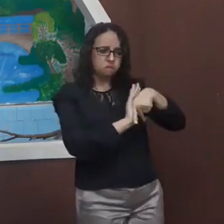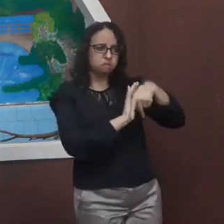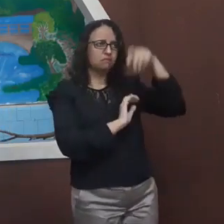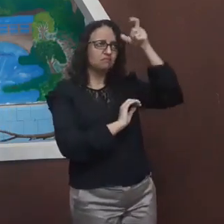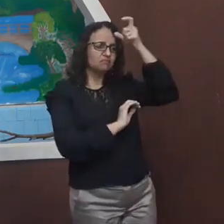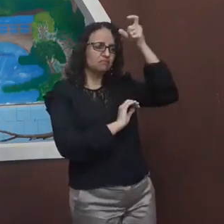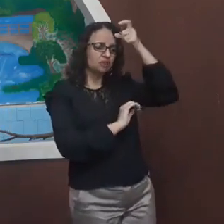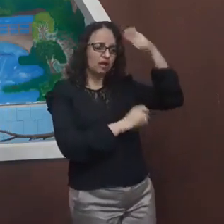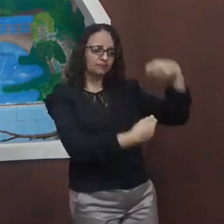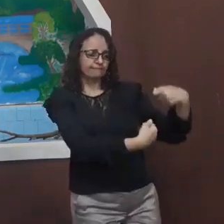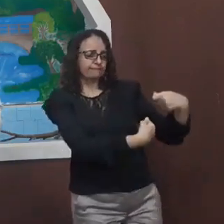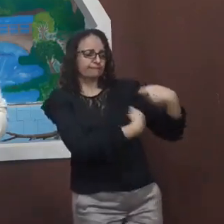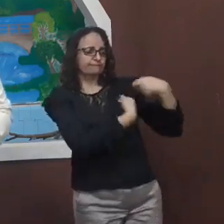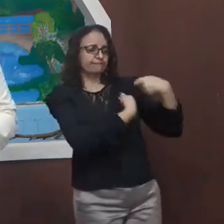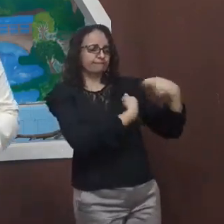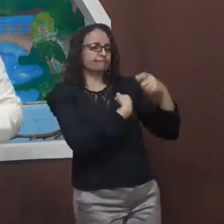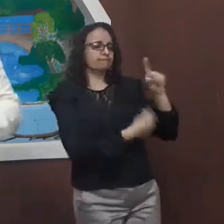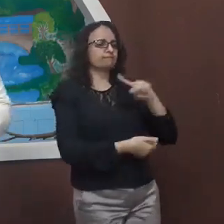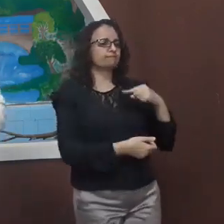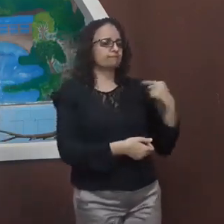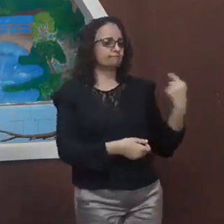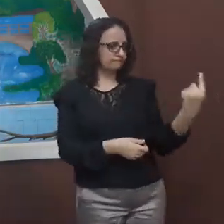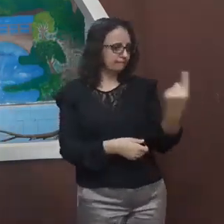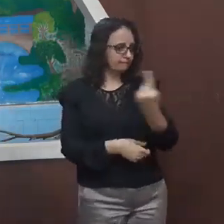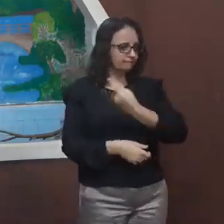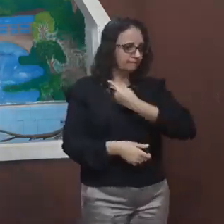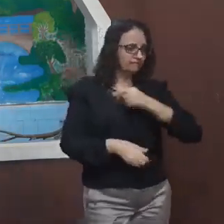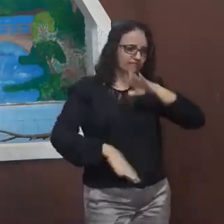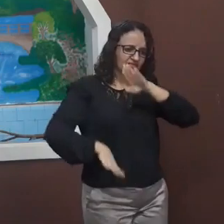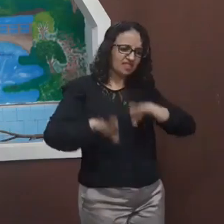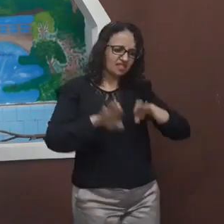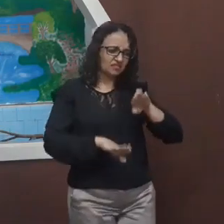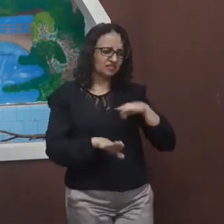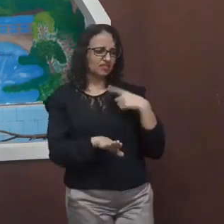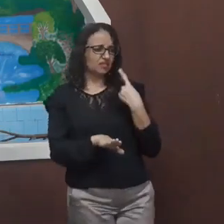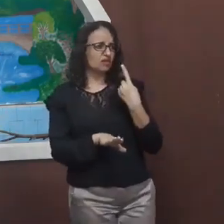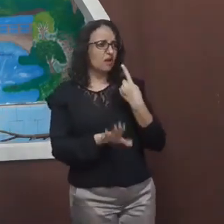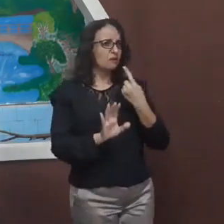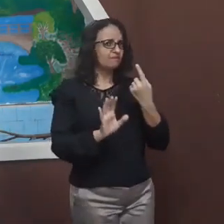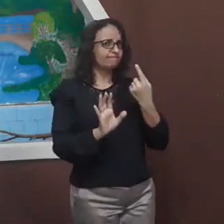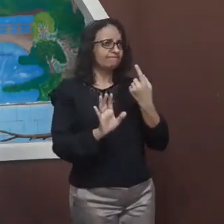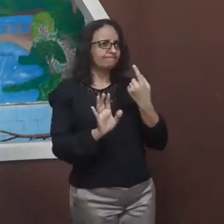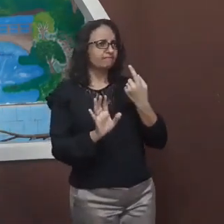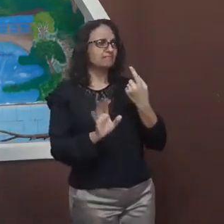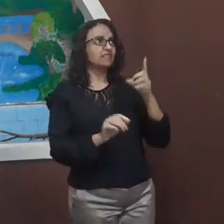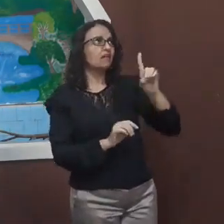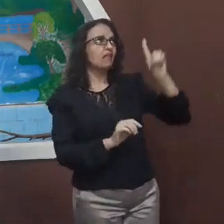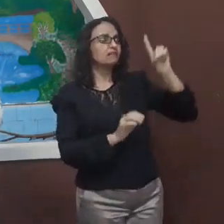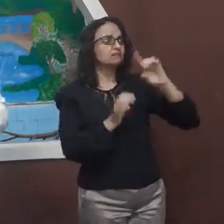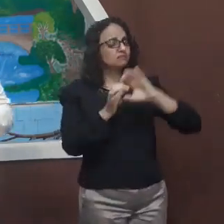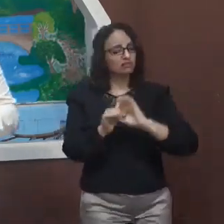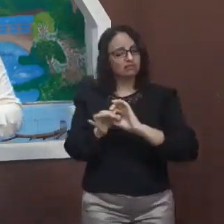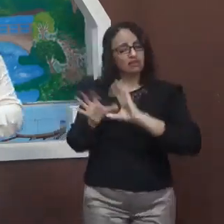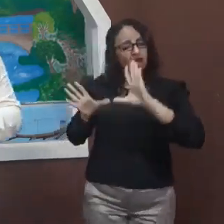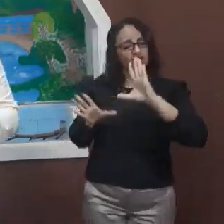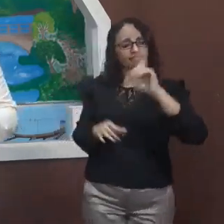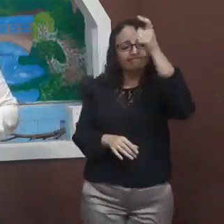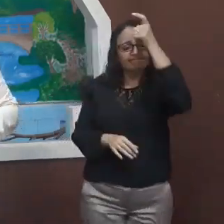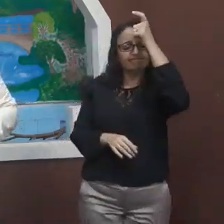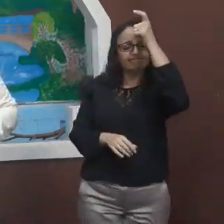o adversário das nossas almas. Às vezes Deus permite que